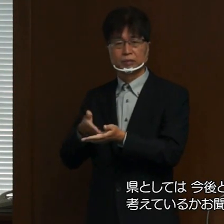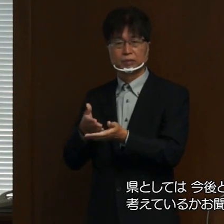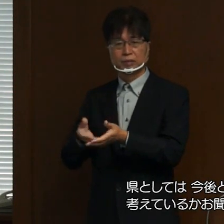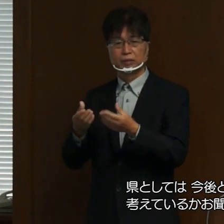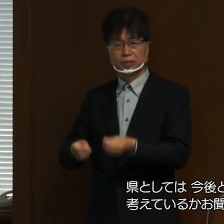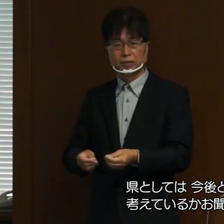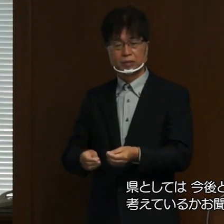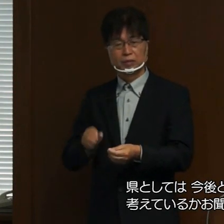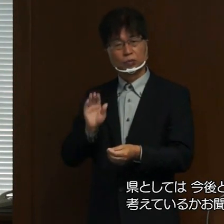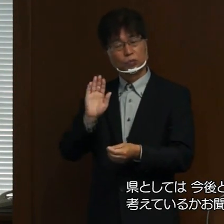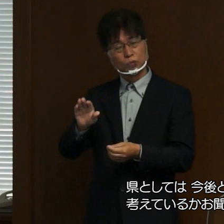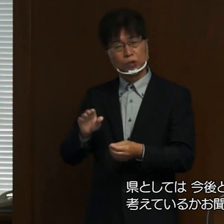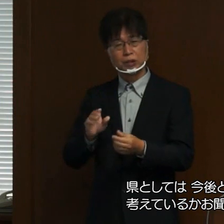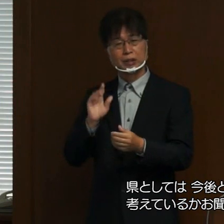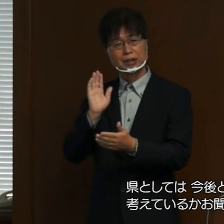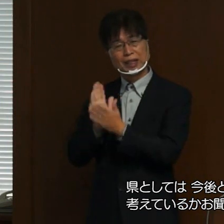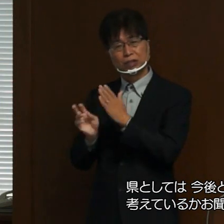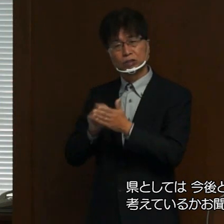聞かせてください。